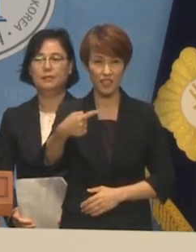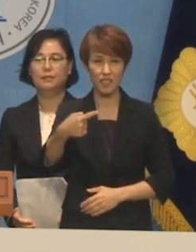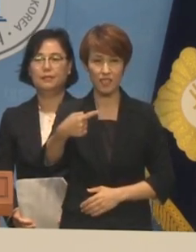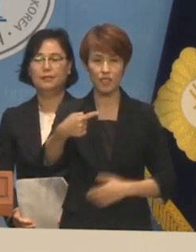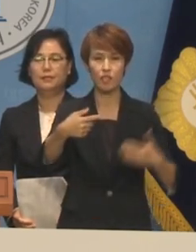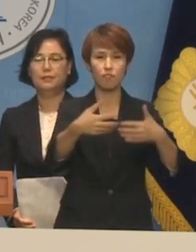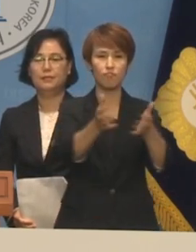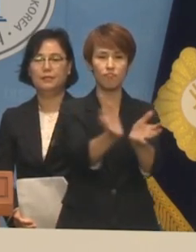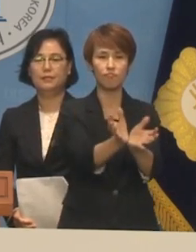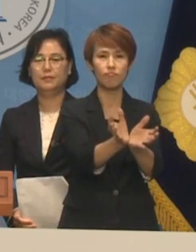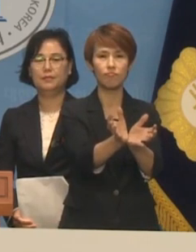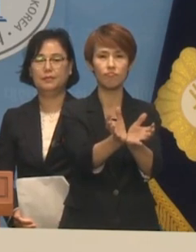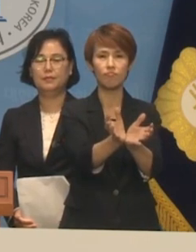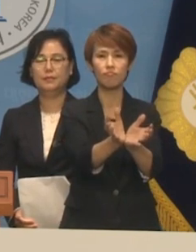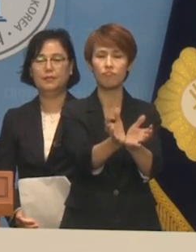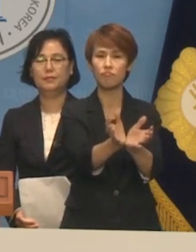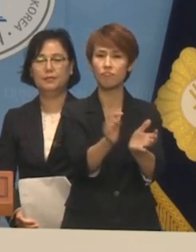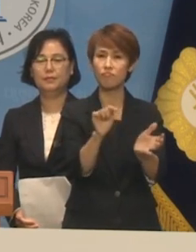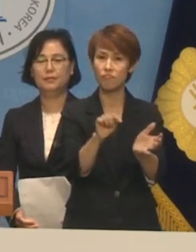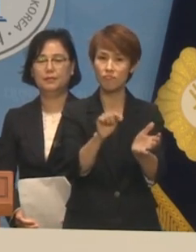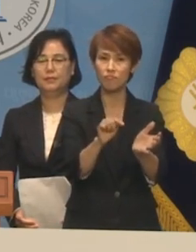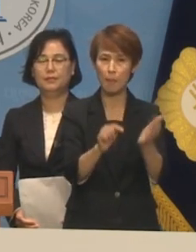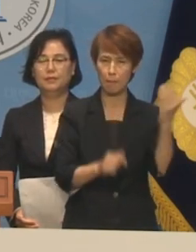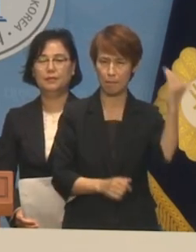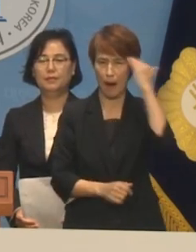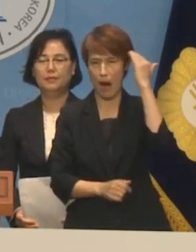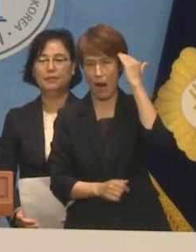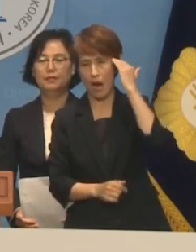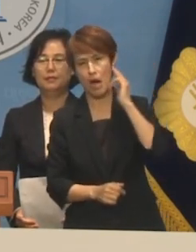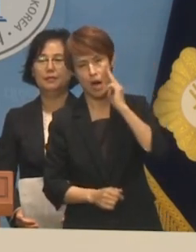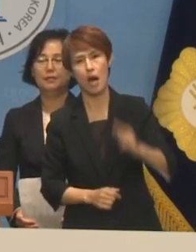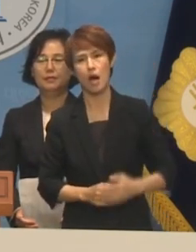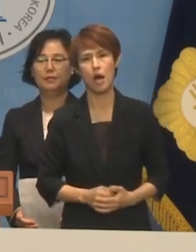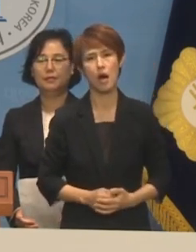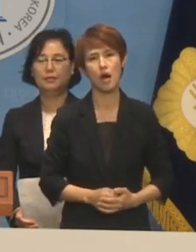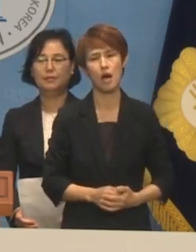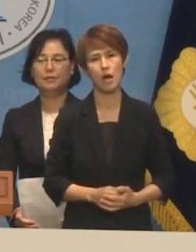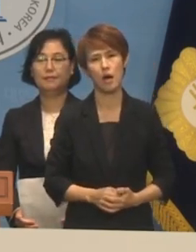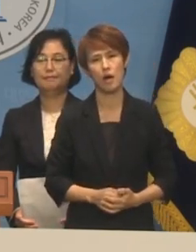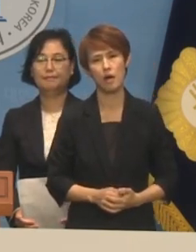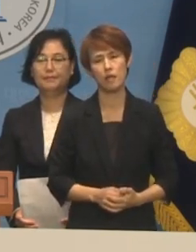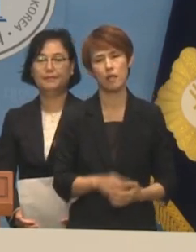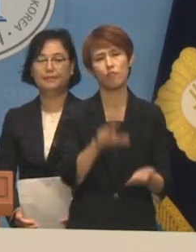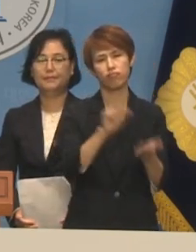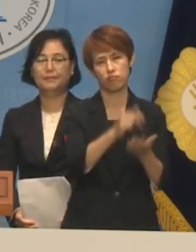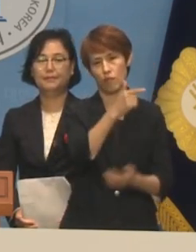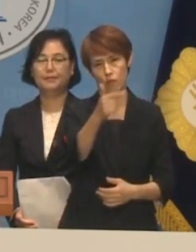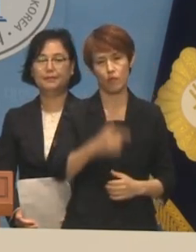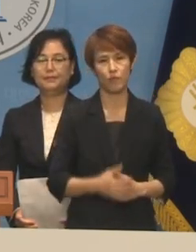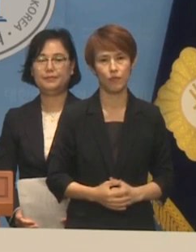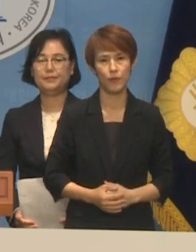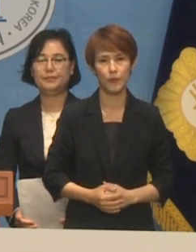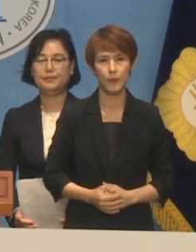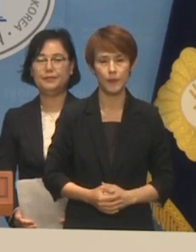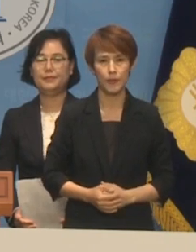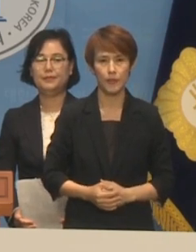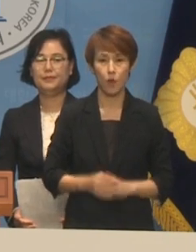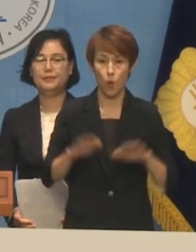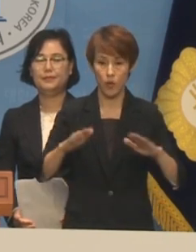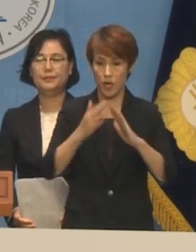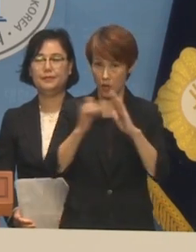구성된 이 조사 기획단의 방해 행위가 노골적이고 잘못된 용역을 추진하고 있기 때문에 급히 유족들이